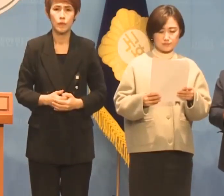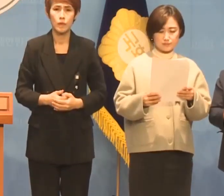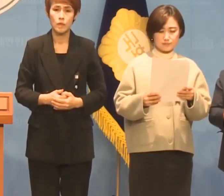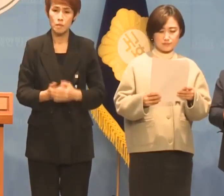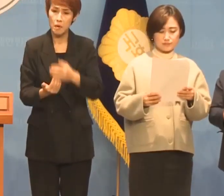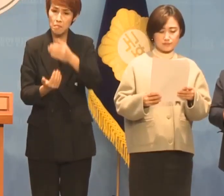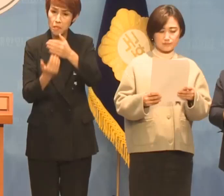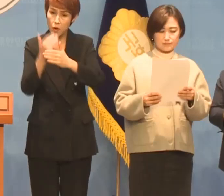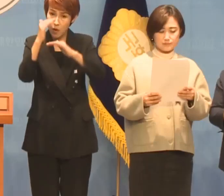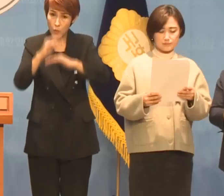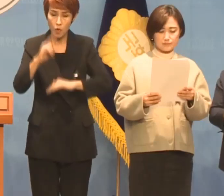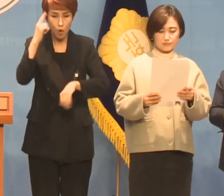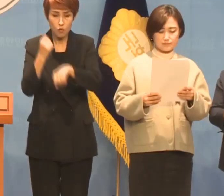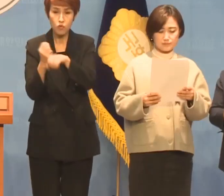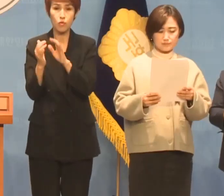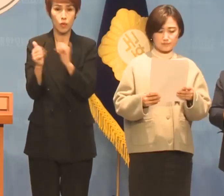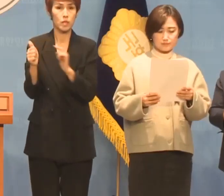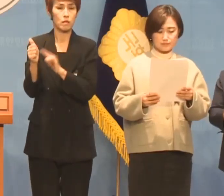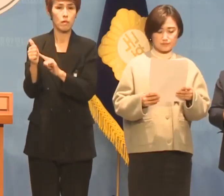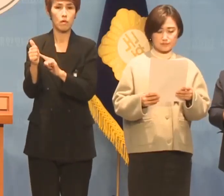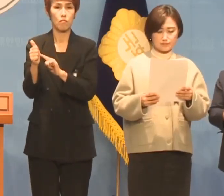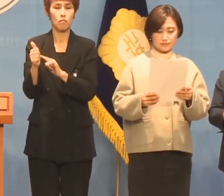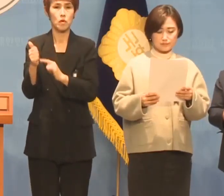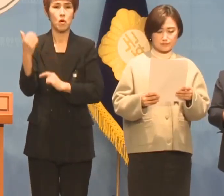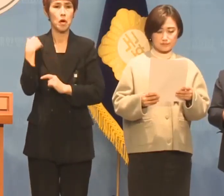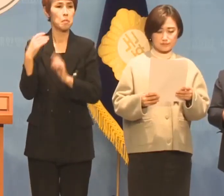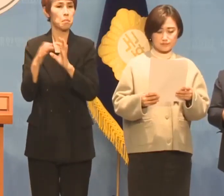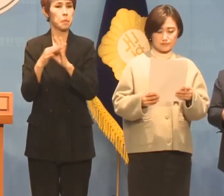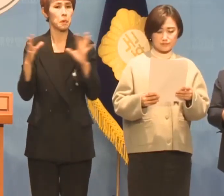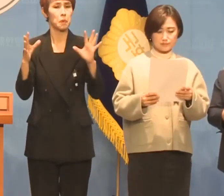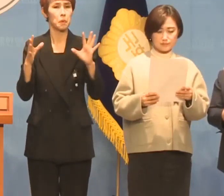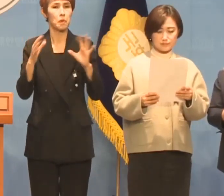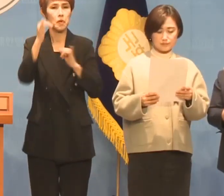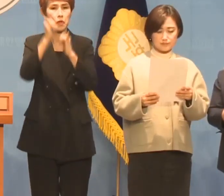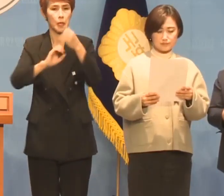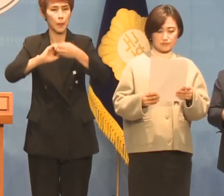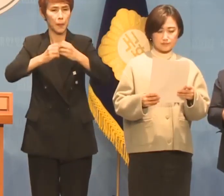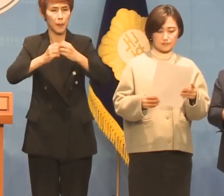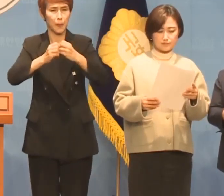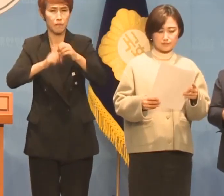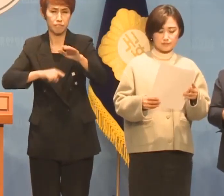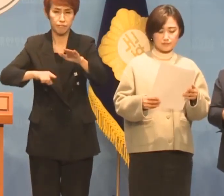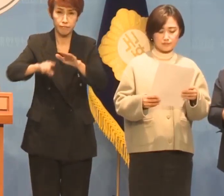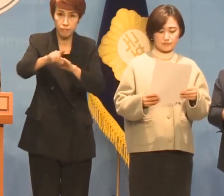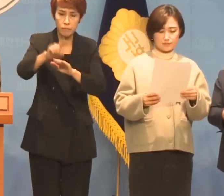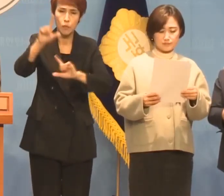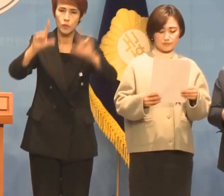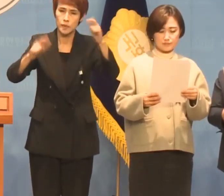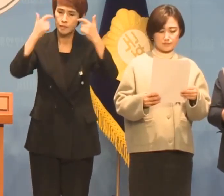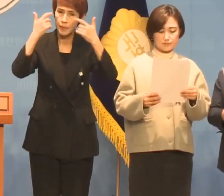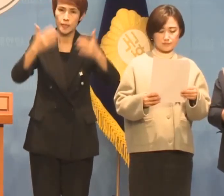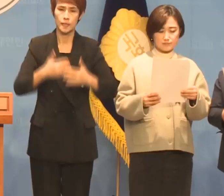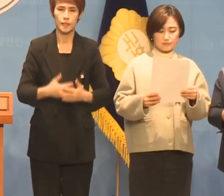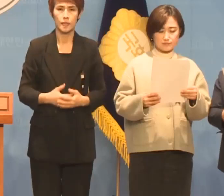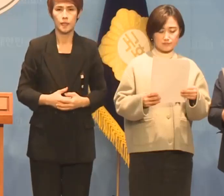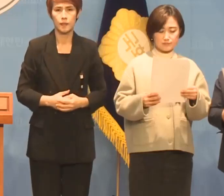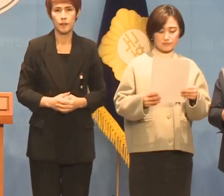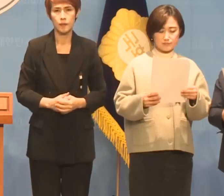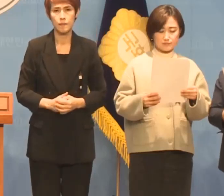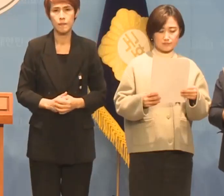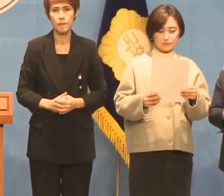사건은 연구원이 본연의 역할을 완전히 저버리고 역사 왜곡에 앞장섰음을 여실히 드러낸